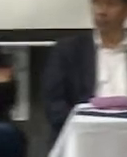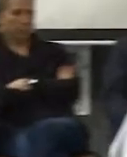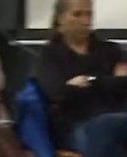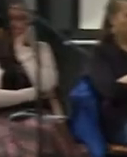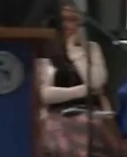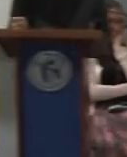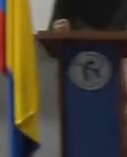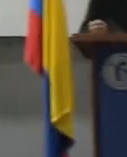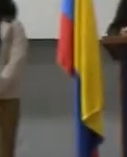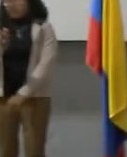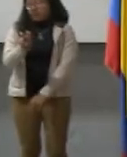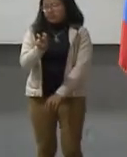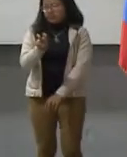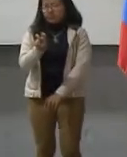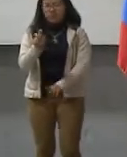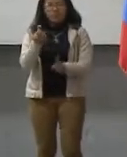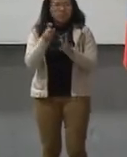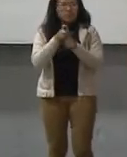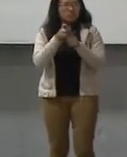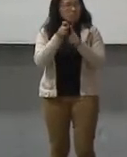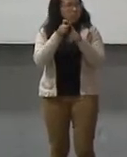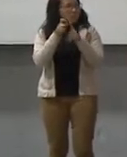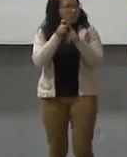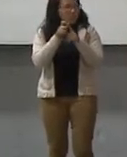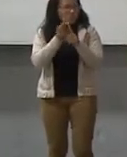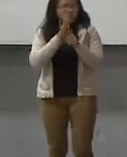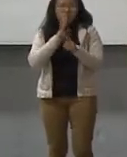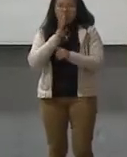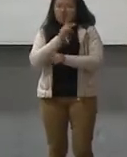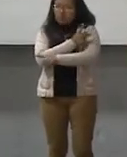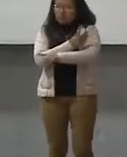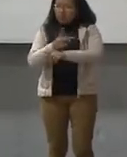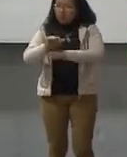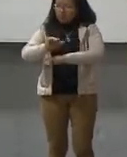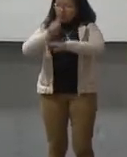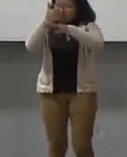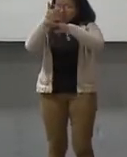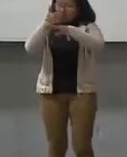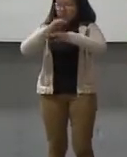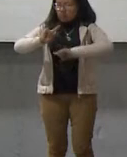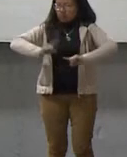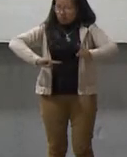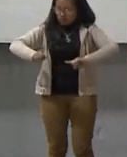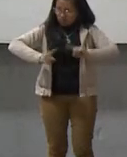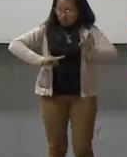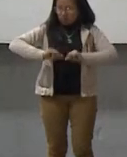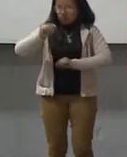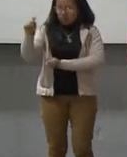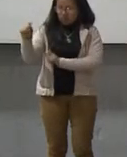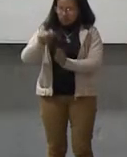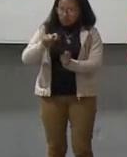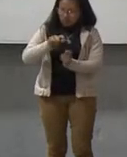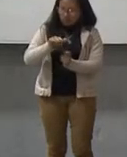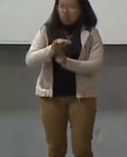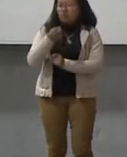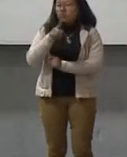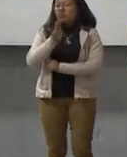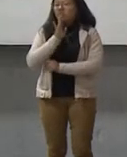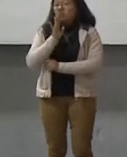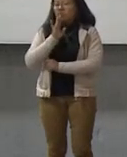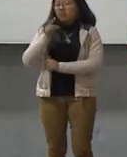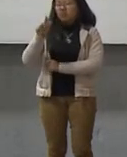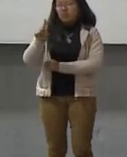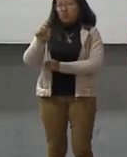séptimo palabras de bienvenida de la vicerrectoría administrativa y financiera en representación del vice rector fernando mentes